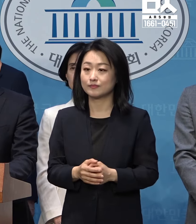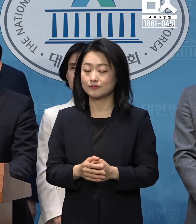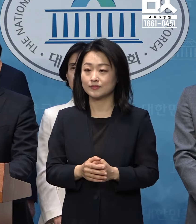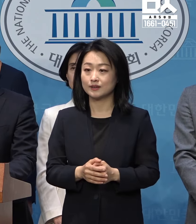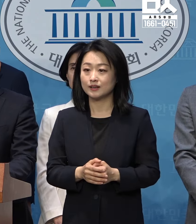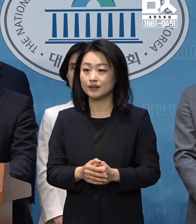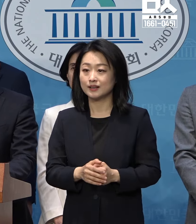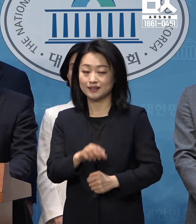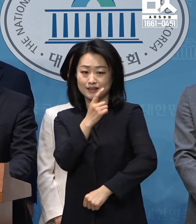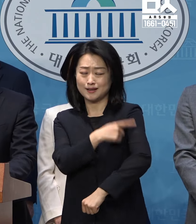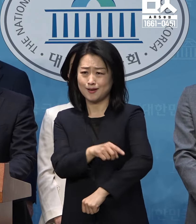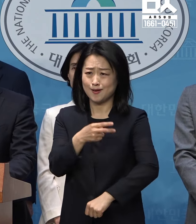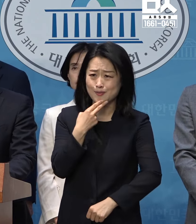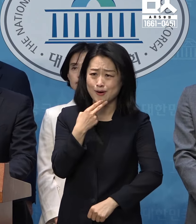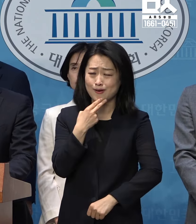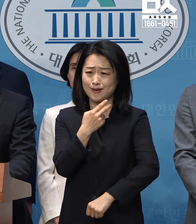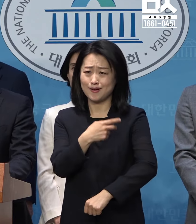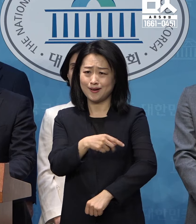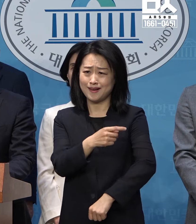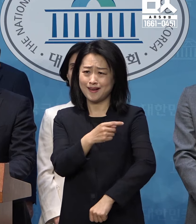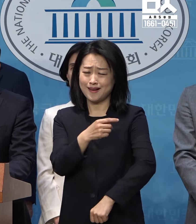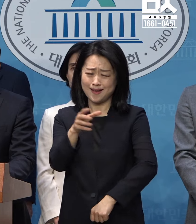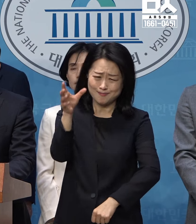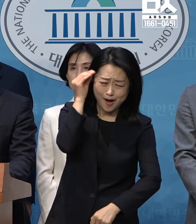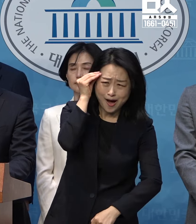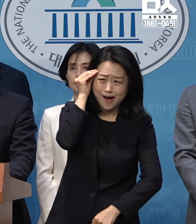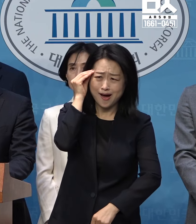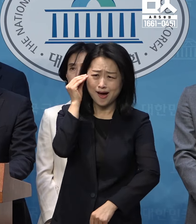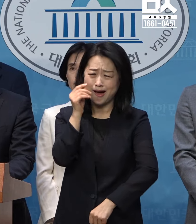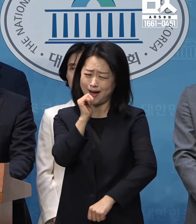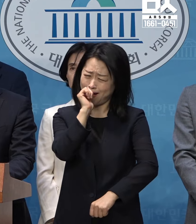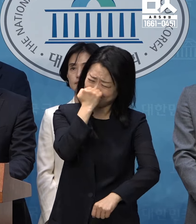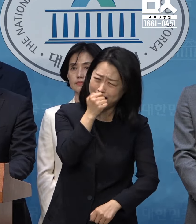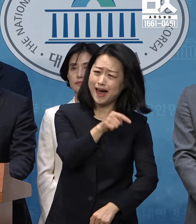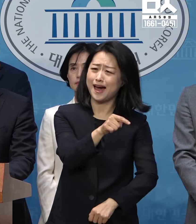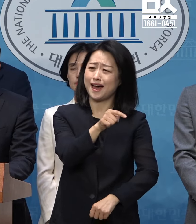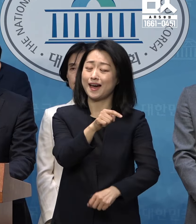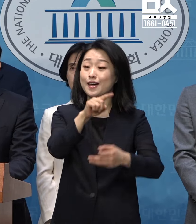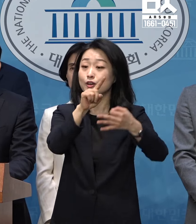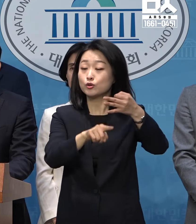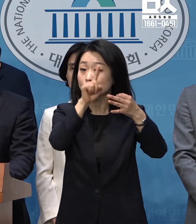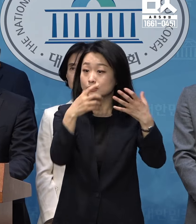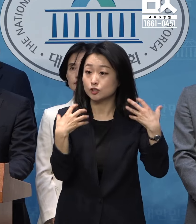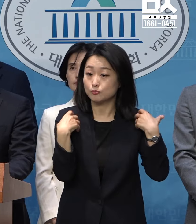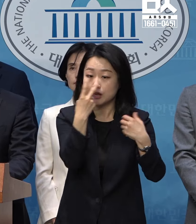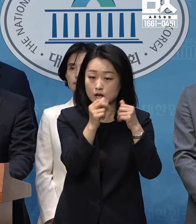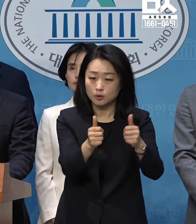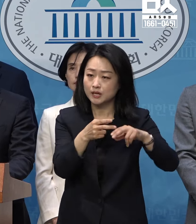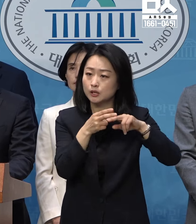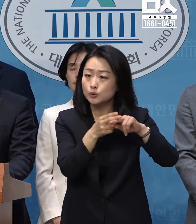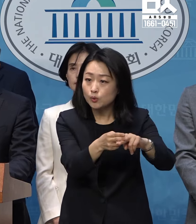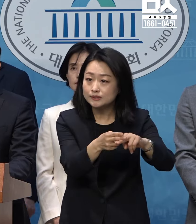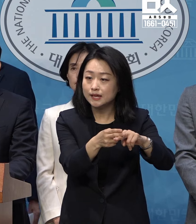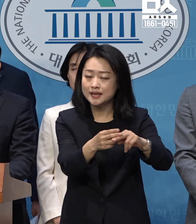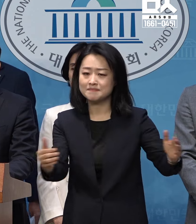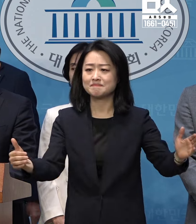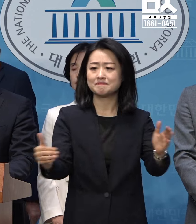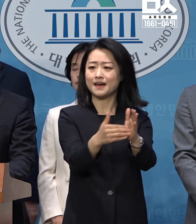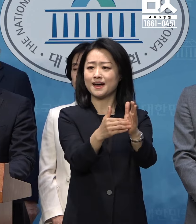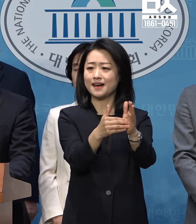무능, 무책임, 몰상식, 모렴치한 윤석열 검찰 독재 조기